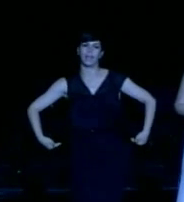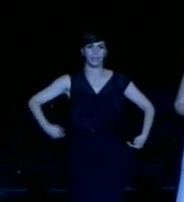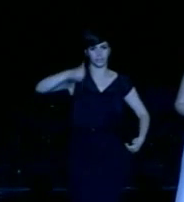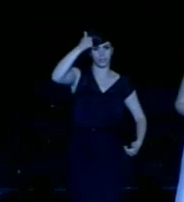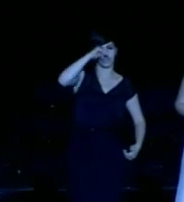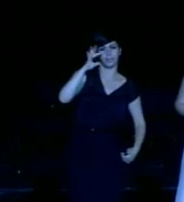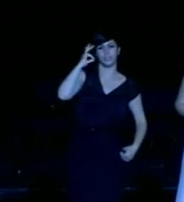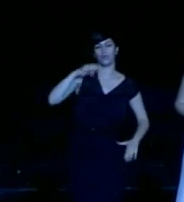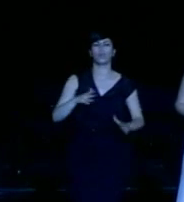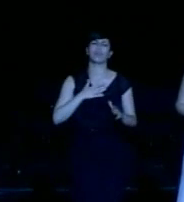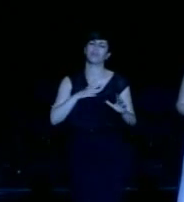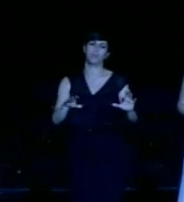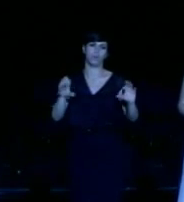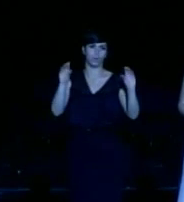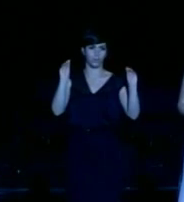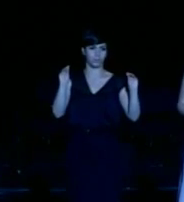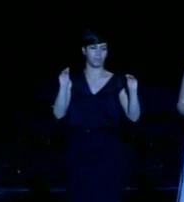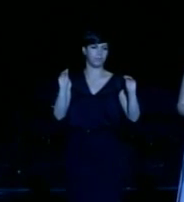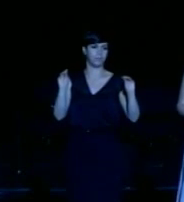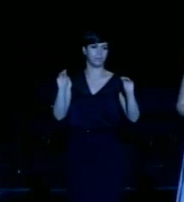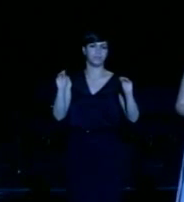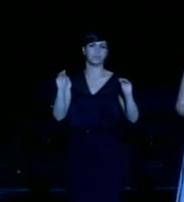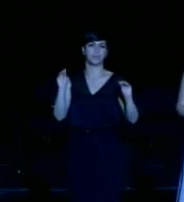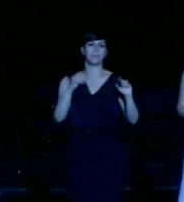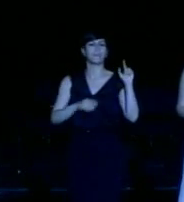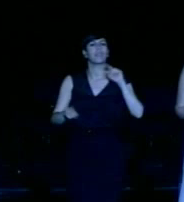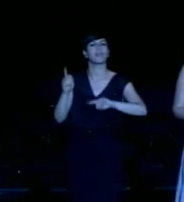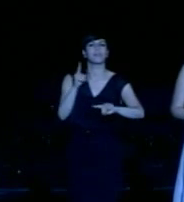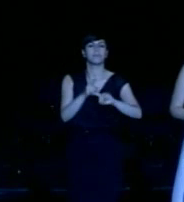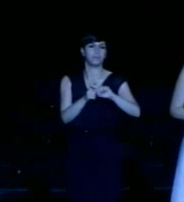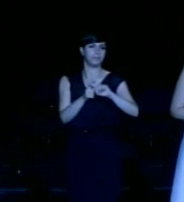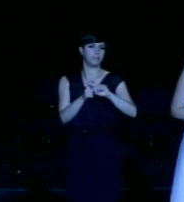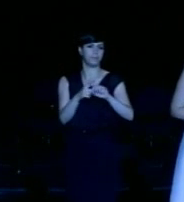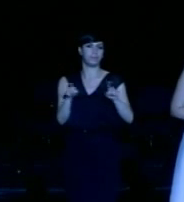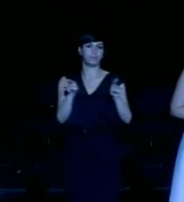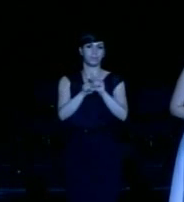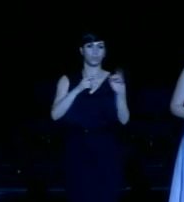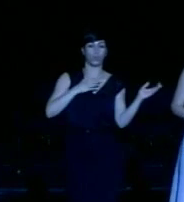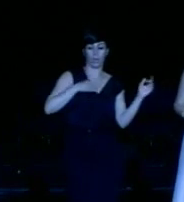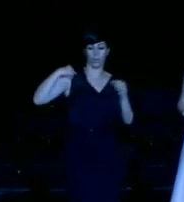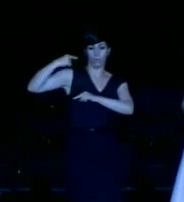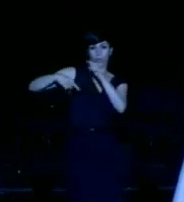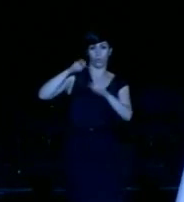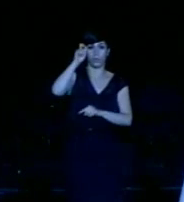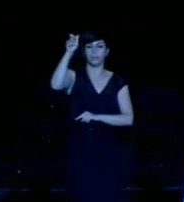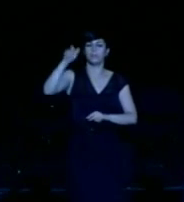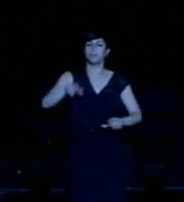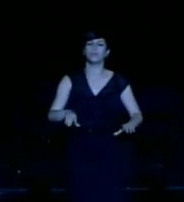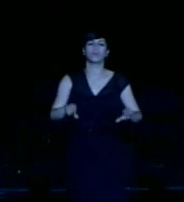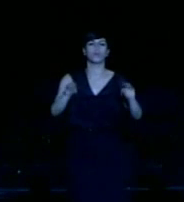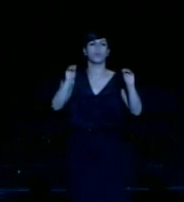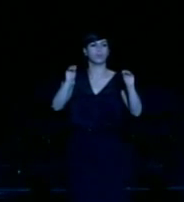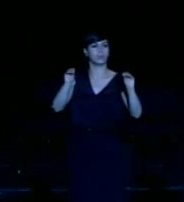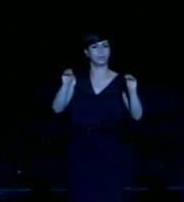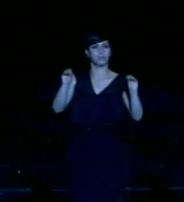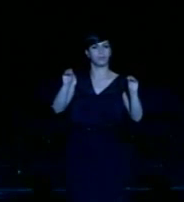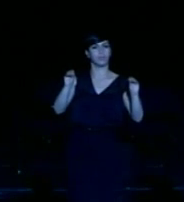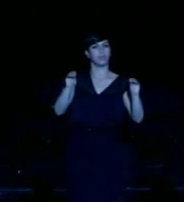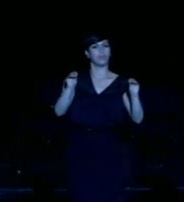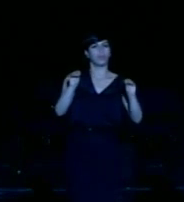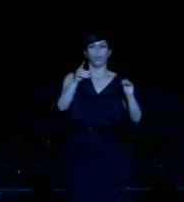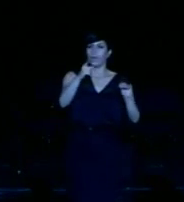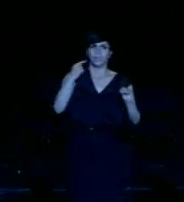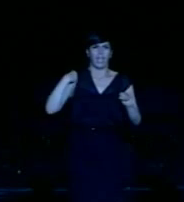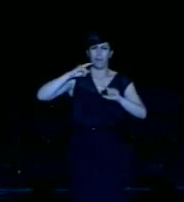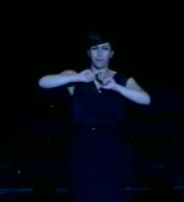gigantillos de Burgos, que además, como todo lo que es el folclore de la municipalidad burgalesa, está llevado por sagas